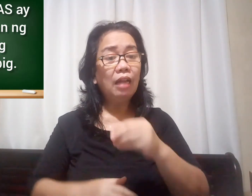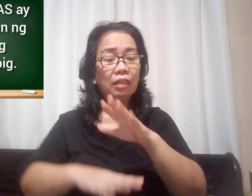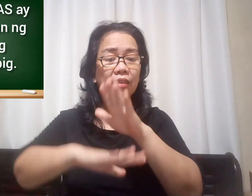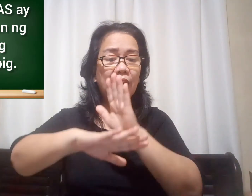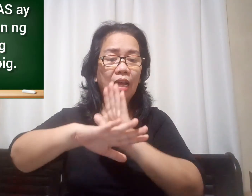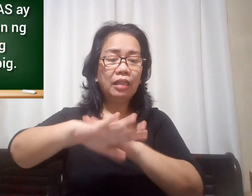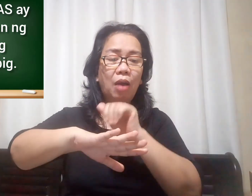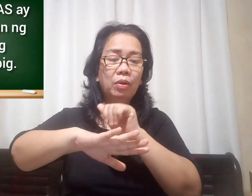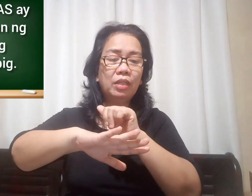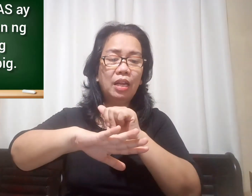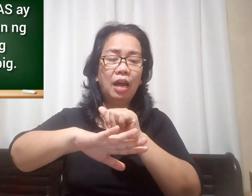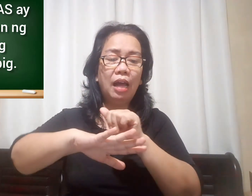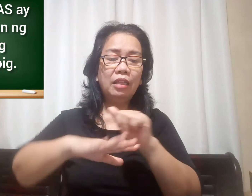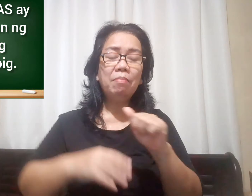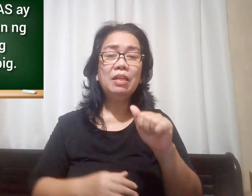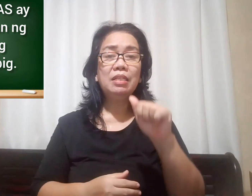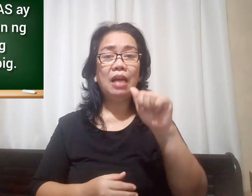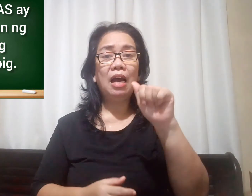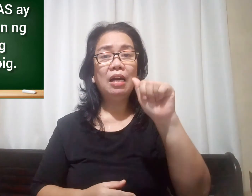ang tinatawag din ng ating bansang